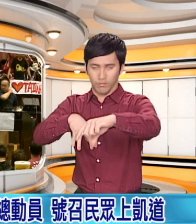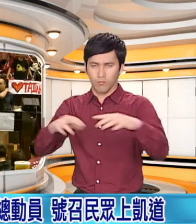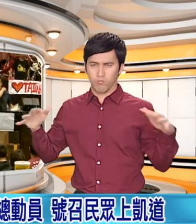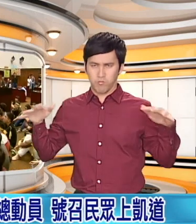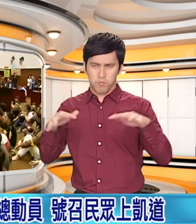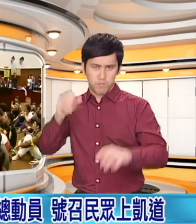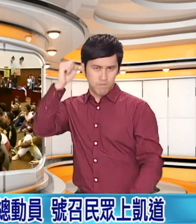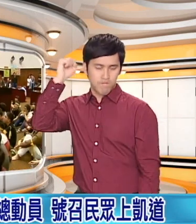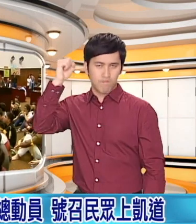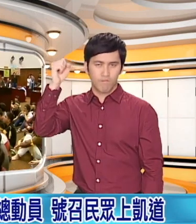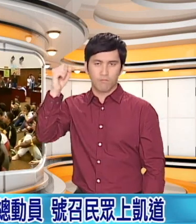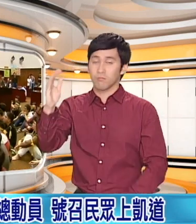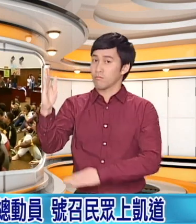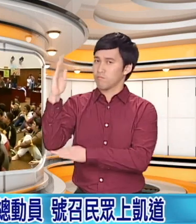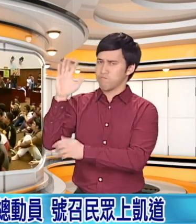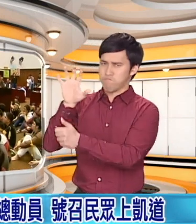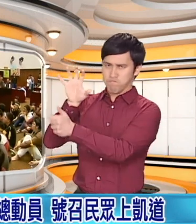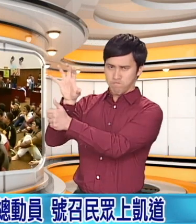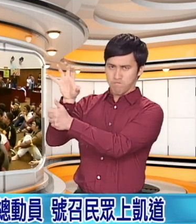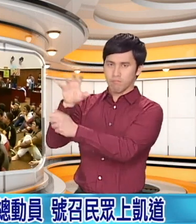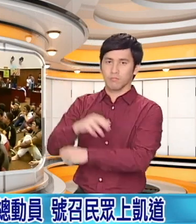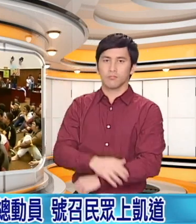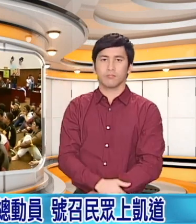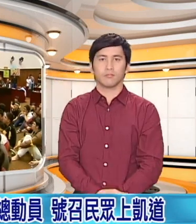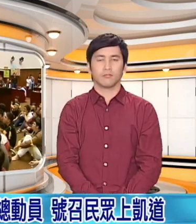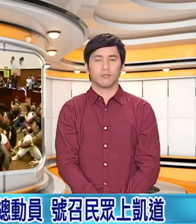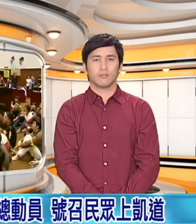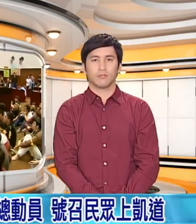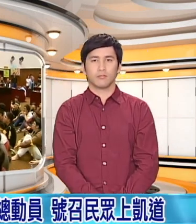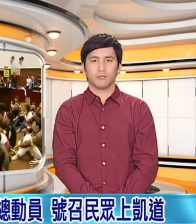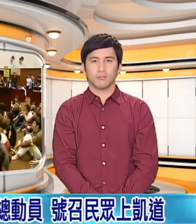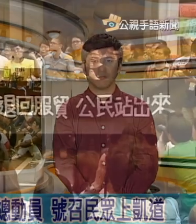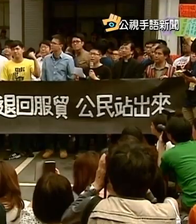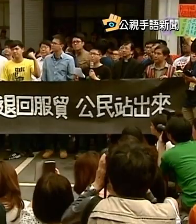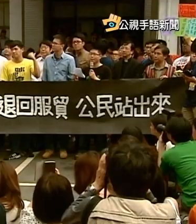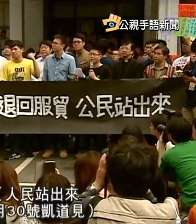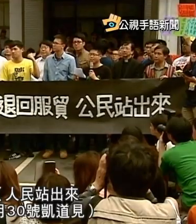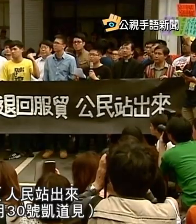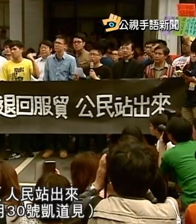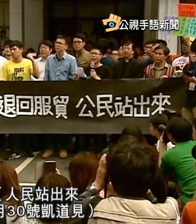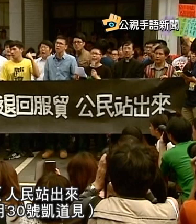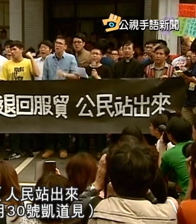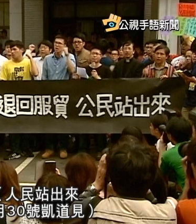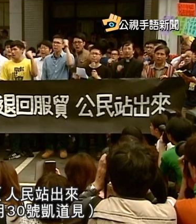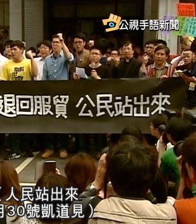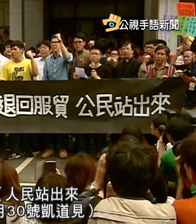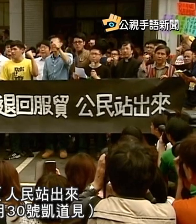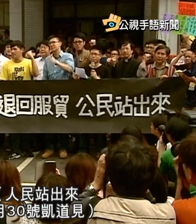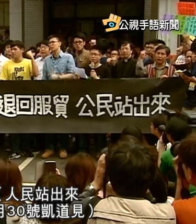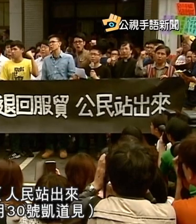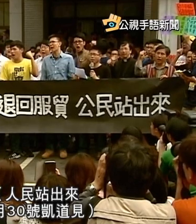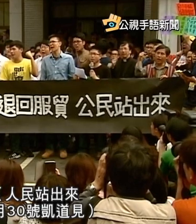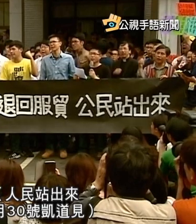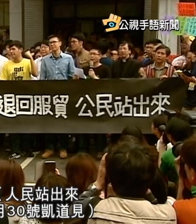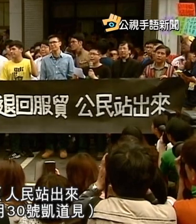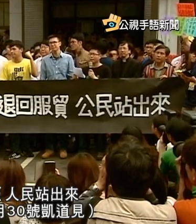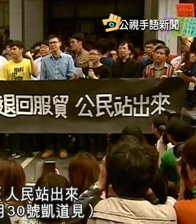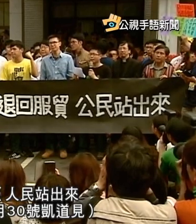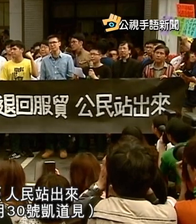兰大道集结抗争，向政府施压。 人民站出来！ 人民站出来！